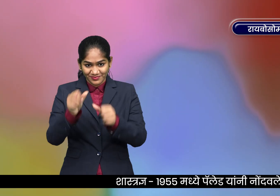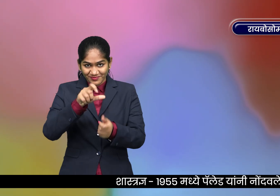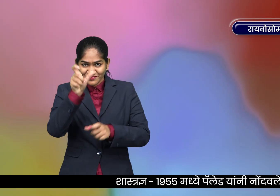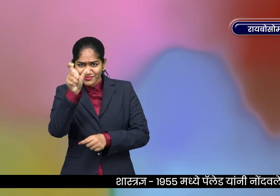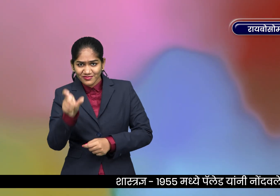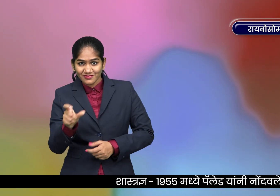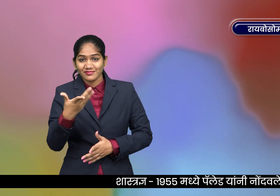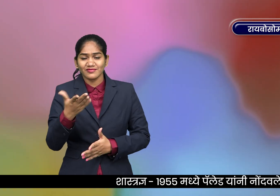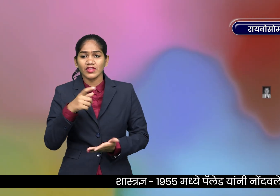शास्त्रज्ञ